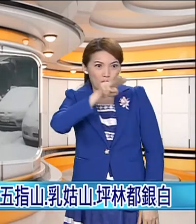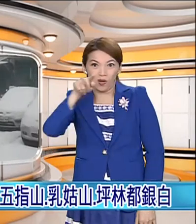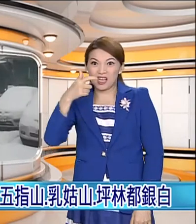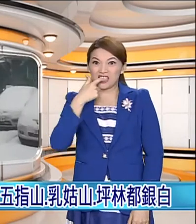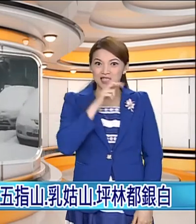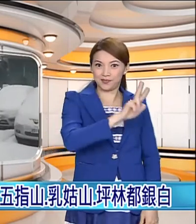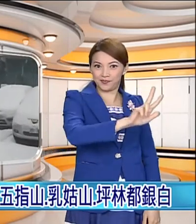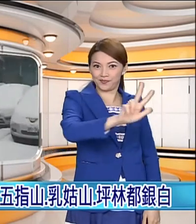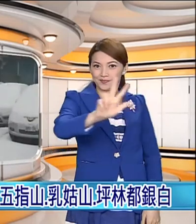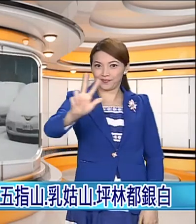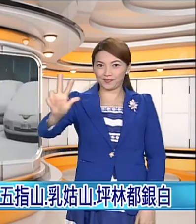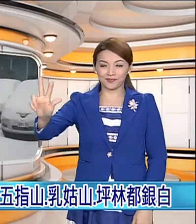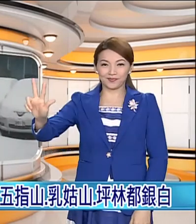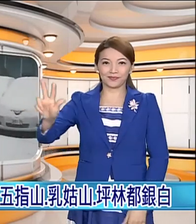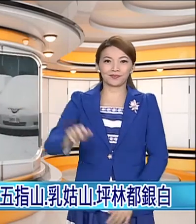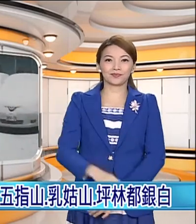副其实的白色世界。